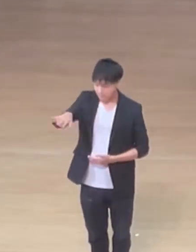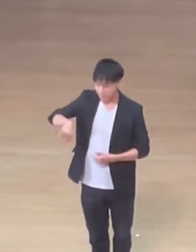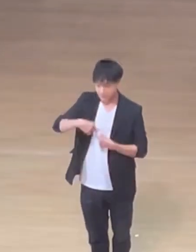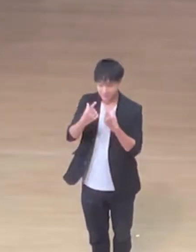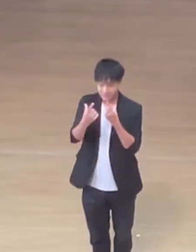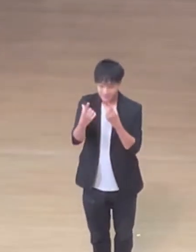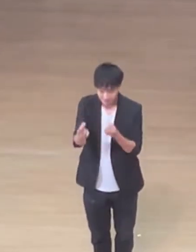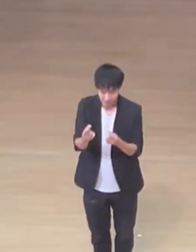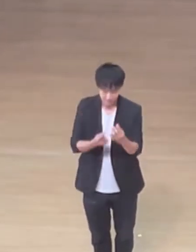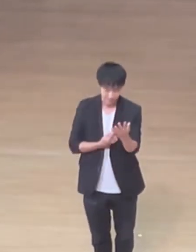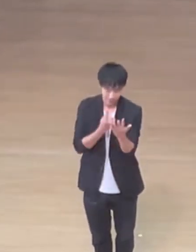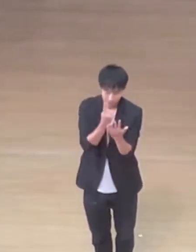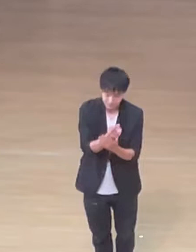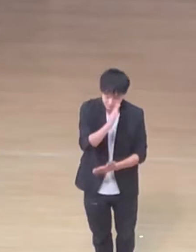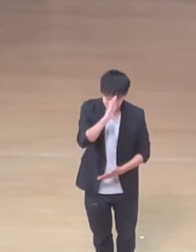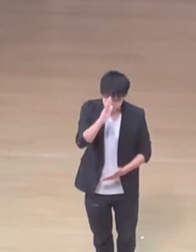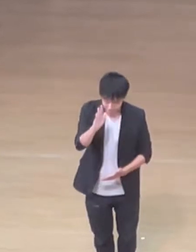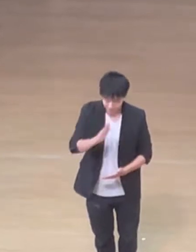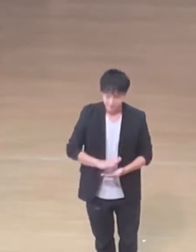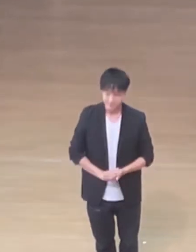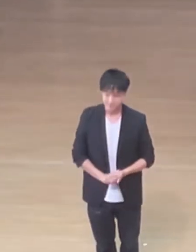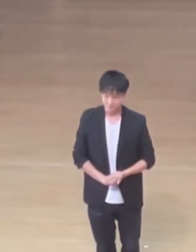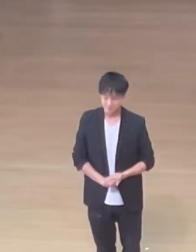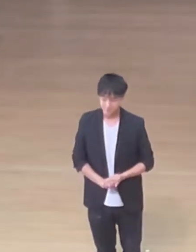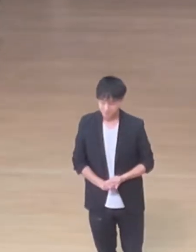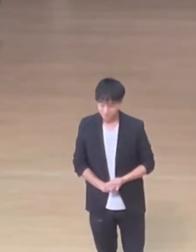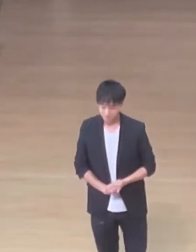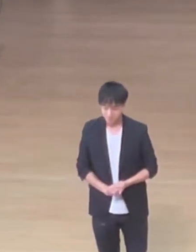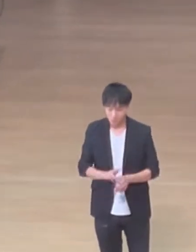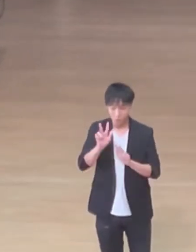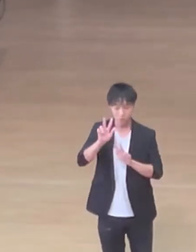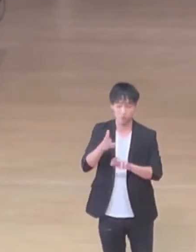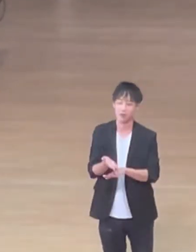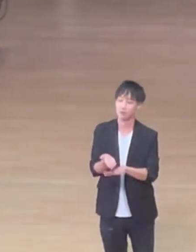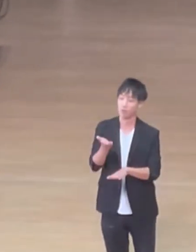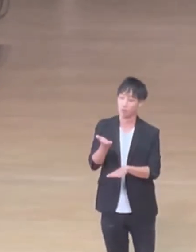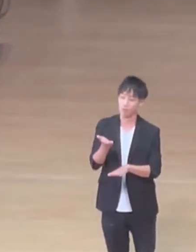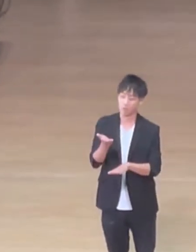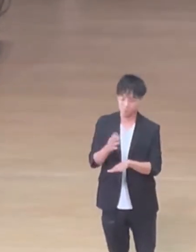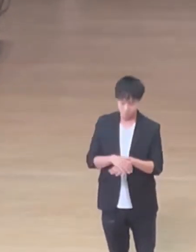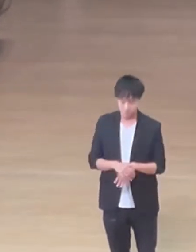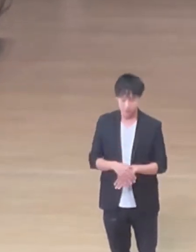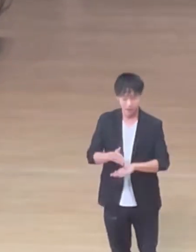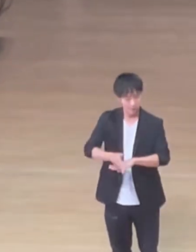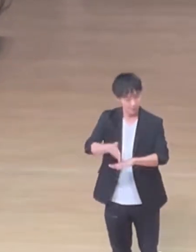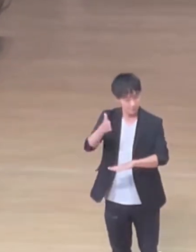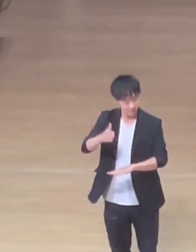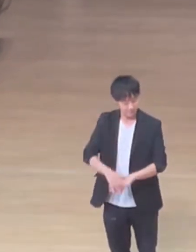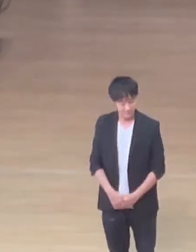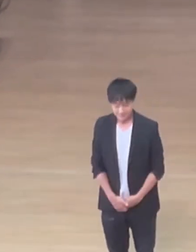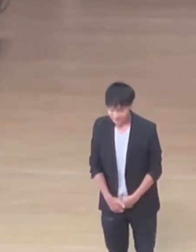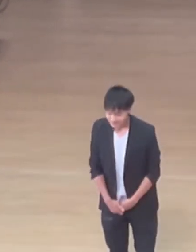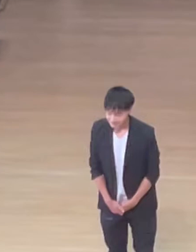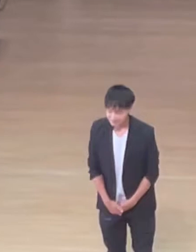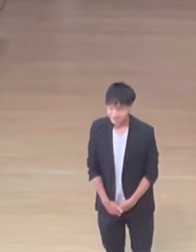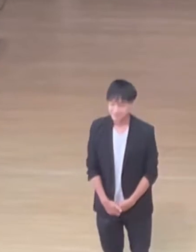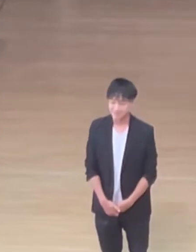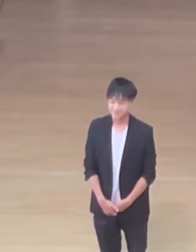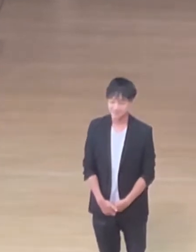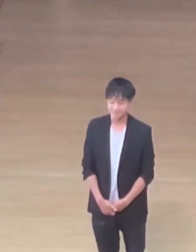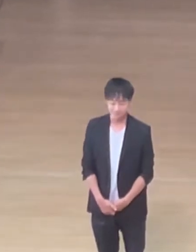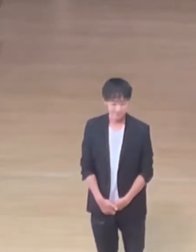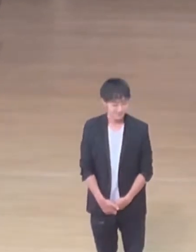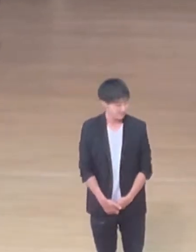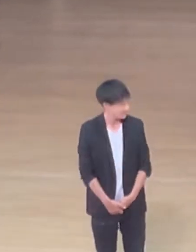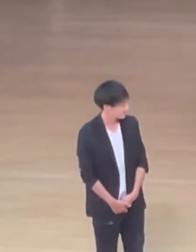り参加してください。ルールは以上になります。ありがとうございます。